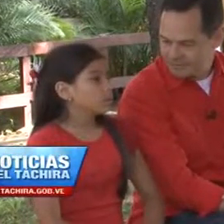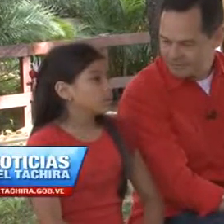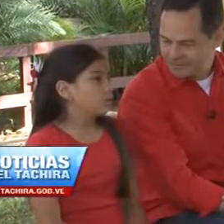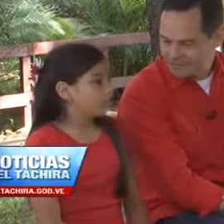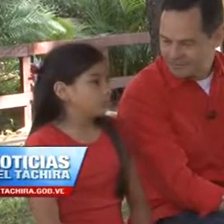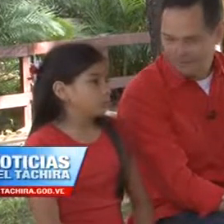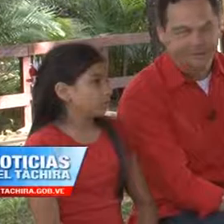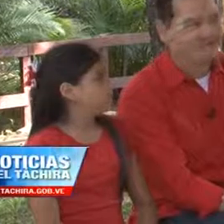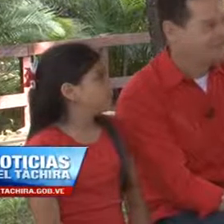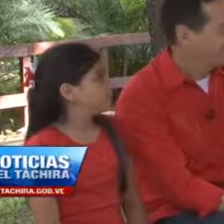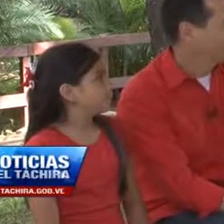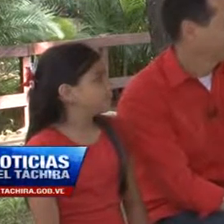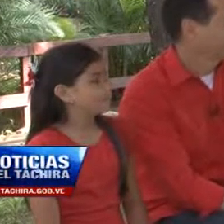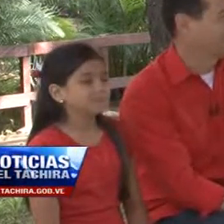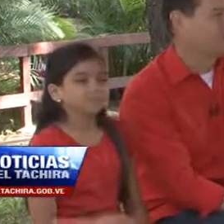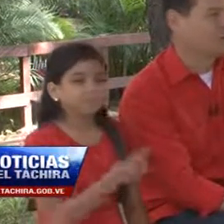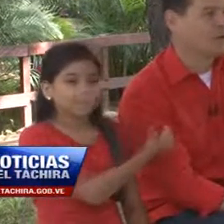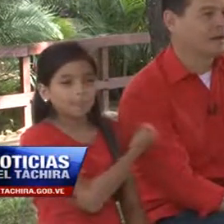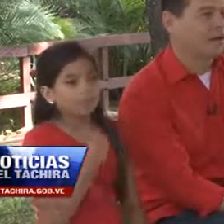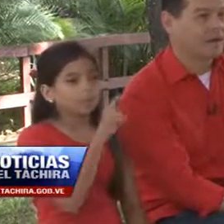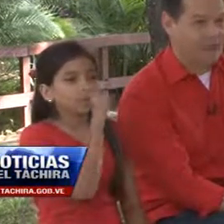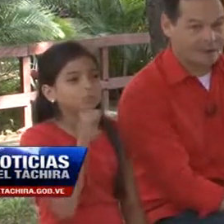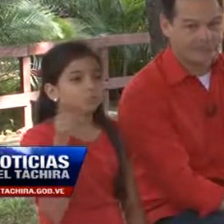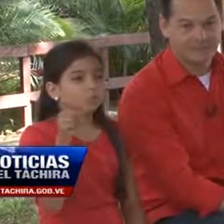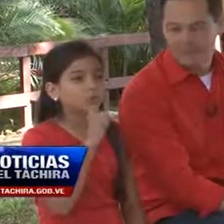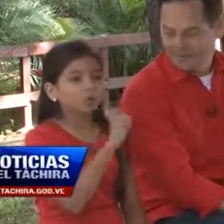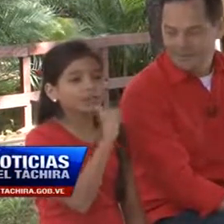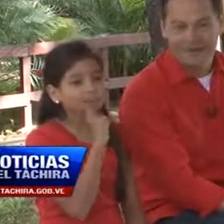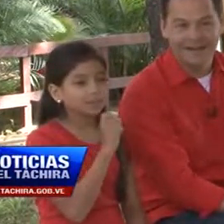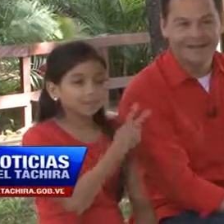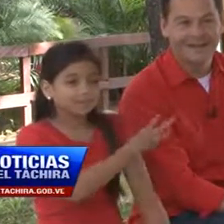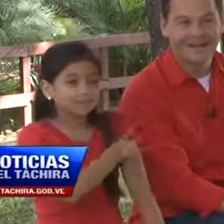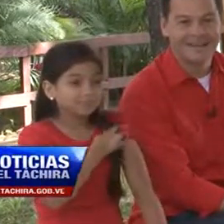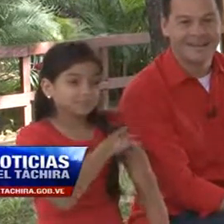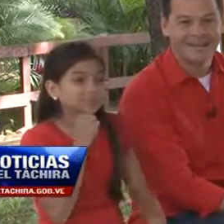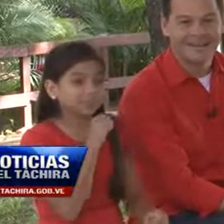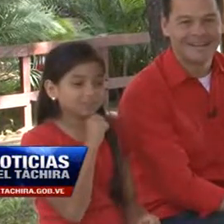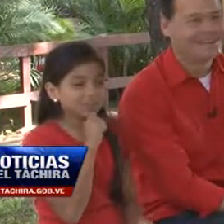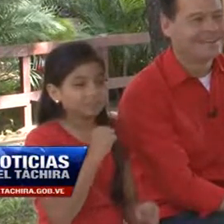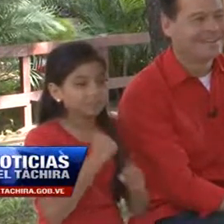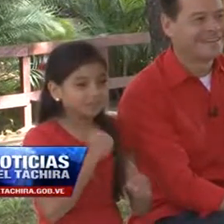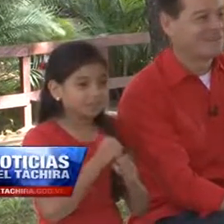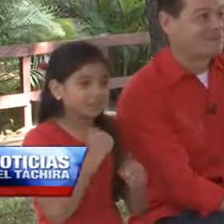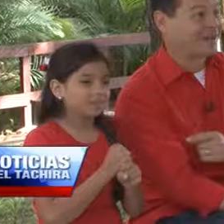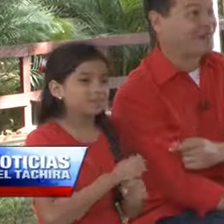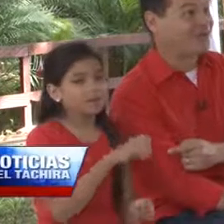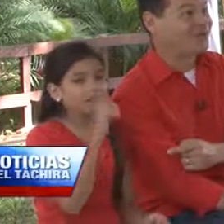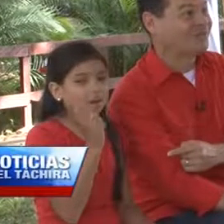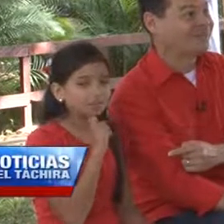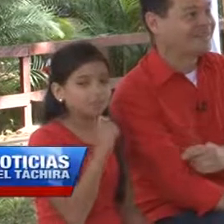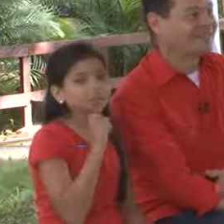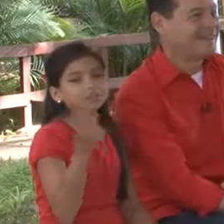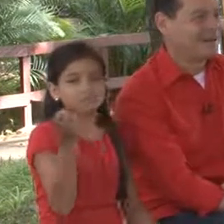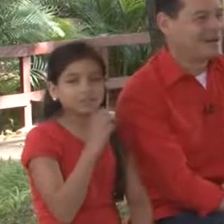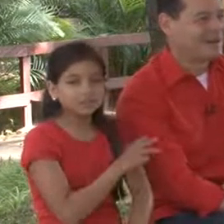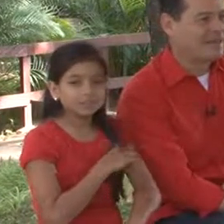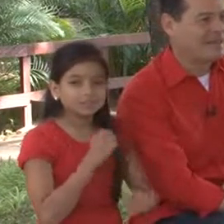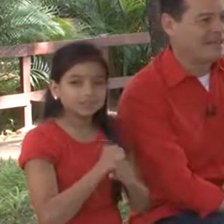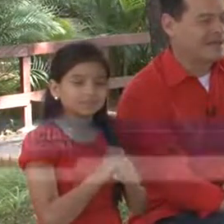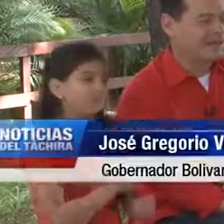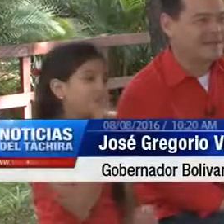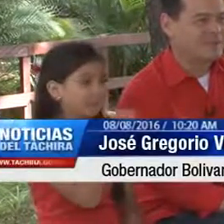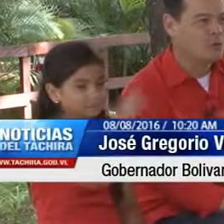Que quiere trabajar con usted. Que quiere trabajar con el gobernador, claro. ¿Ah? Yo que hablo, ¿no?